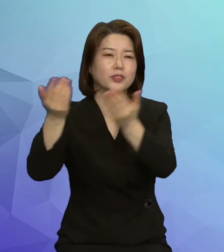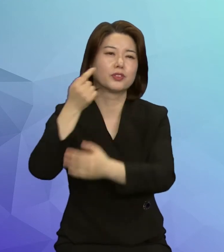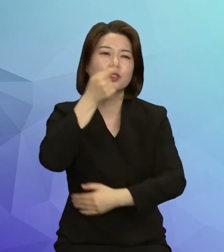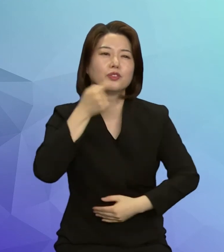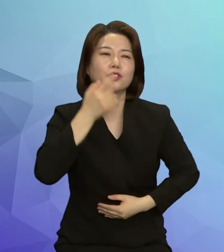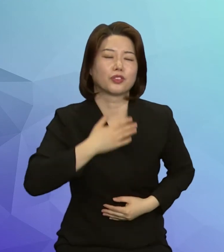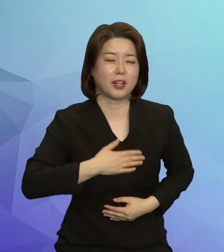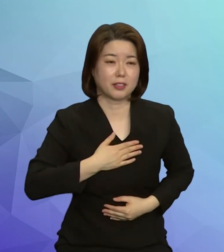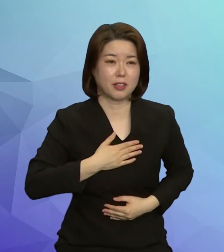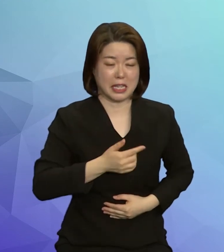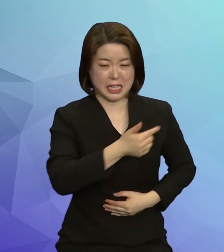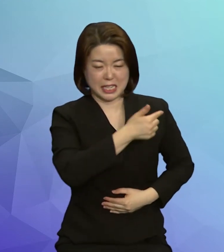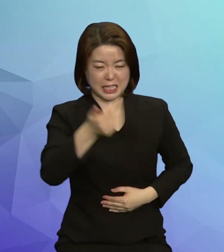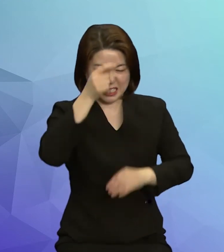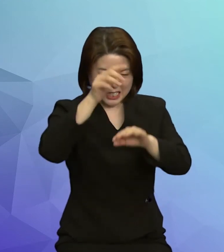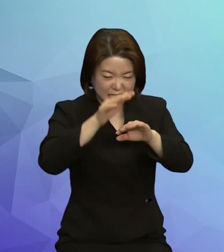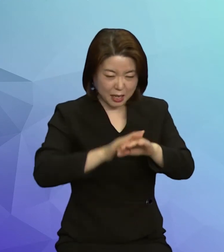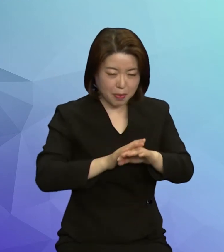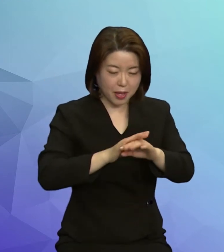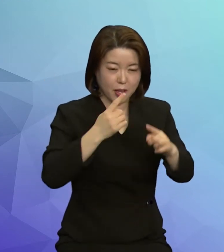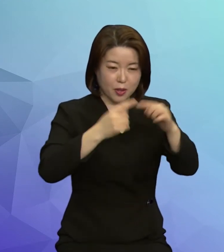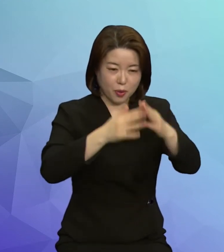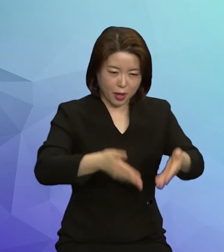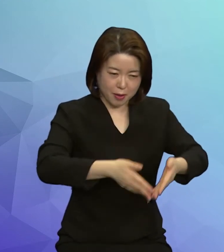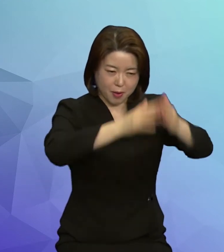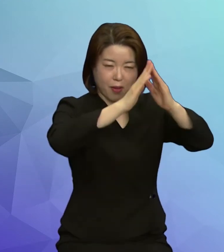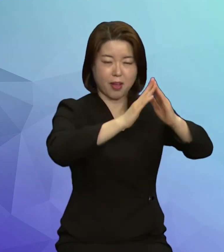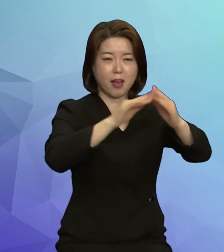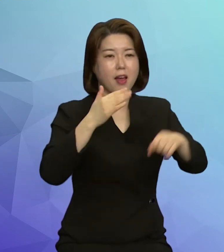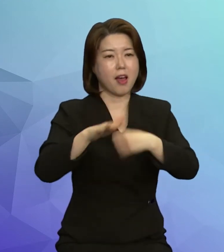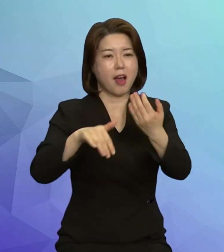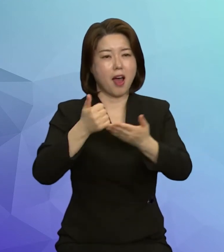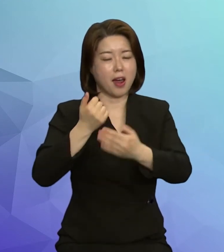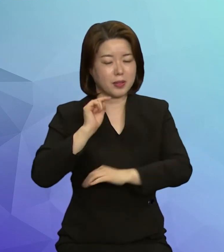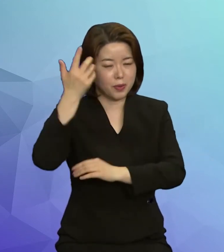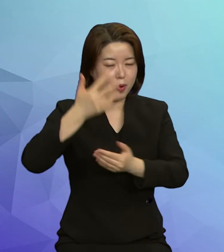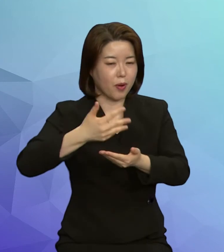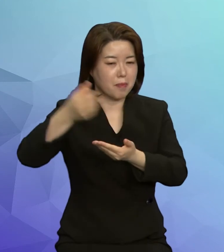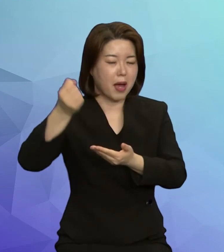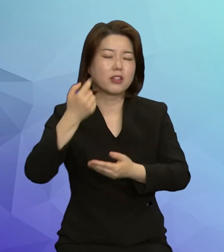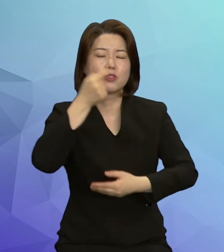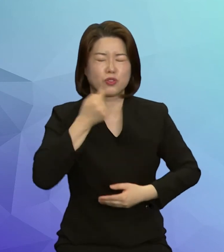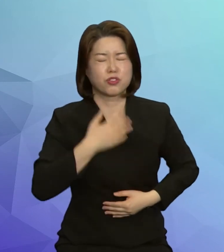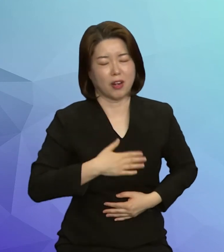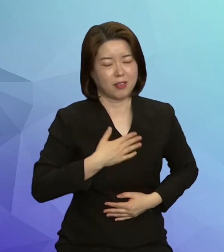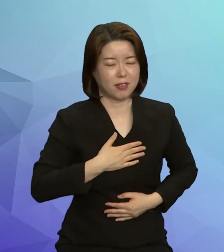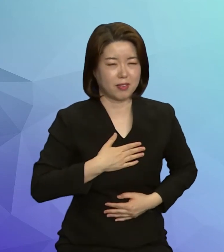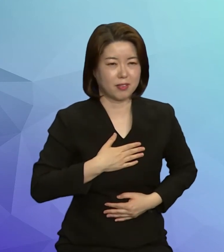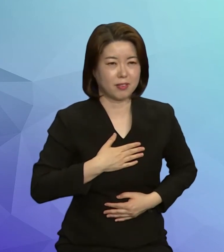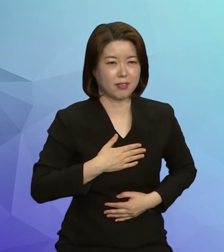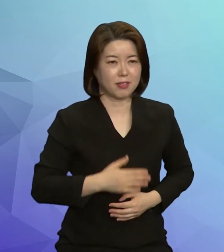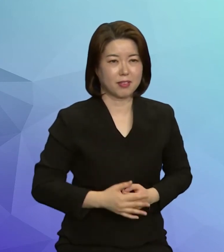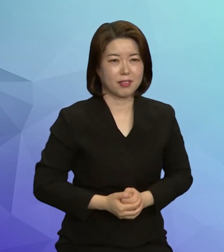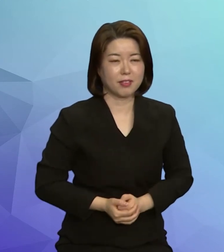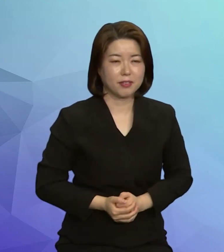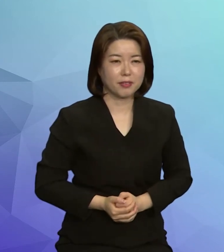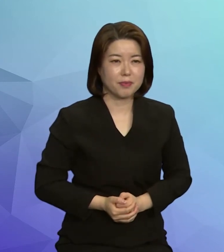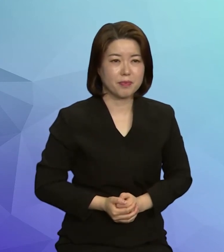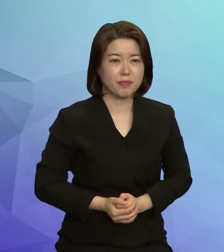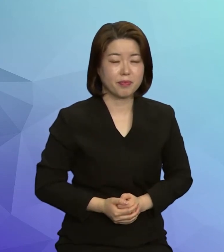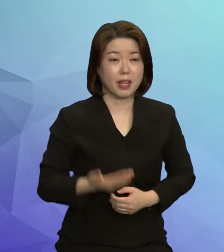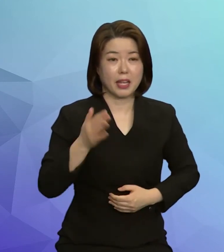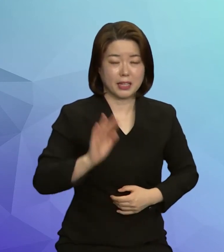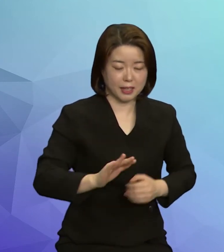알았어요. 큰 예배당 지어야 하나님이 기뻐하시는 건 줄 알았다니까요. 실제로